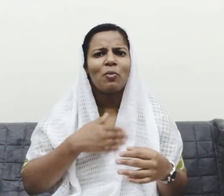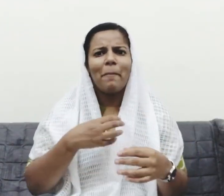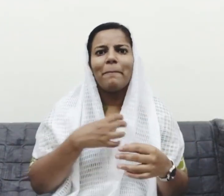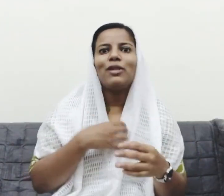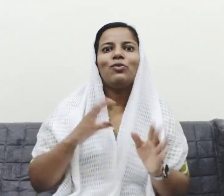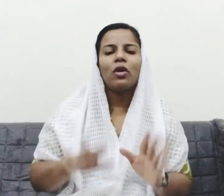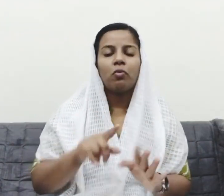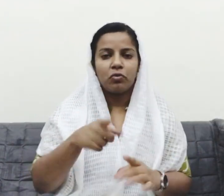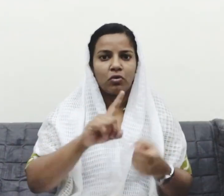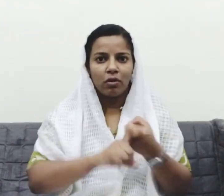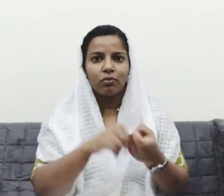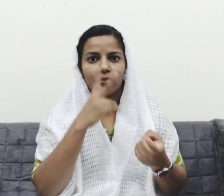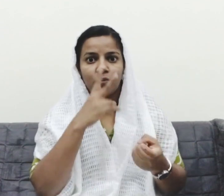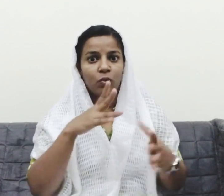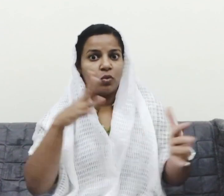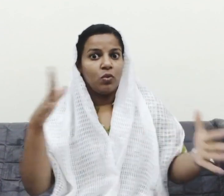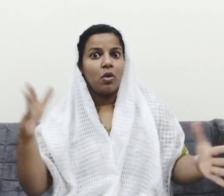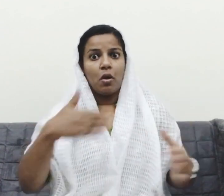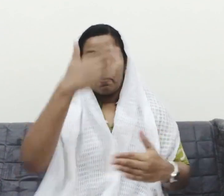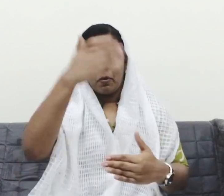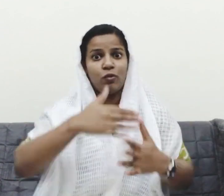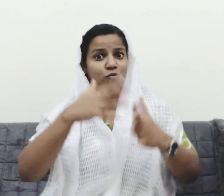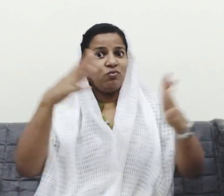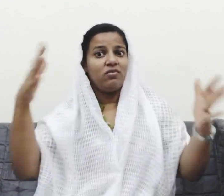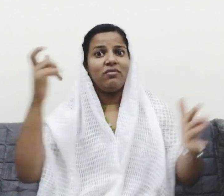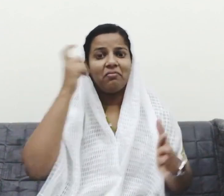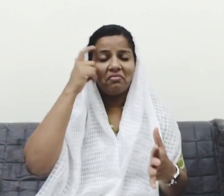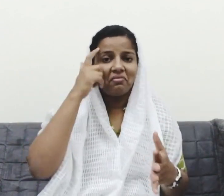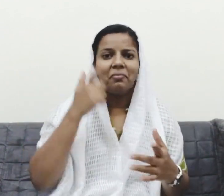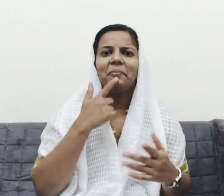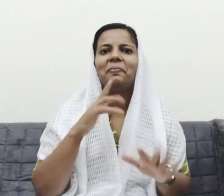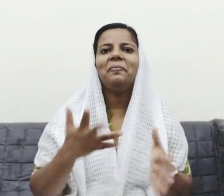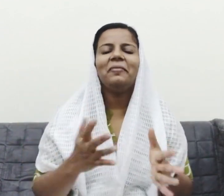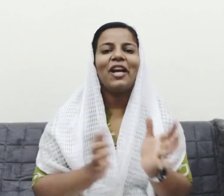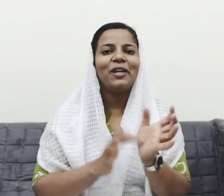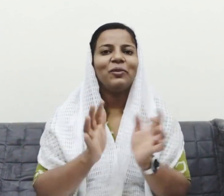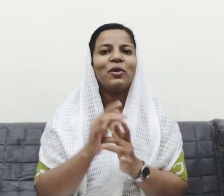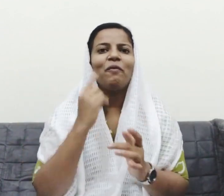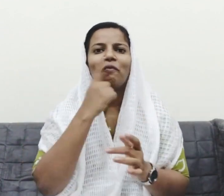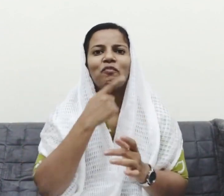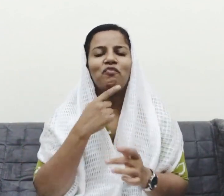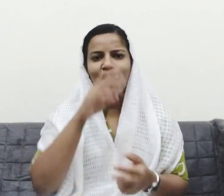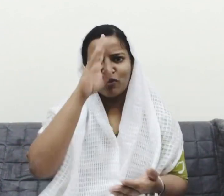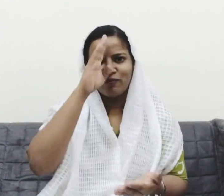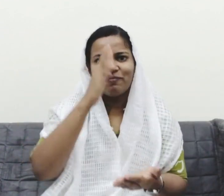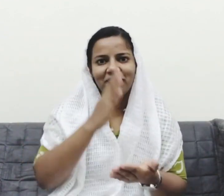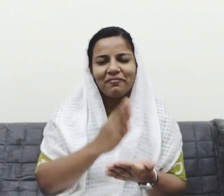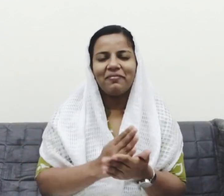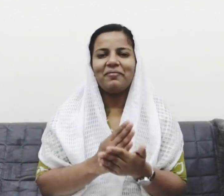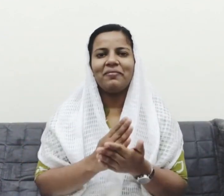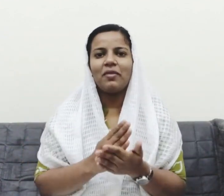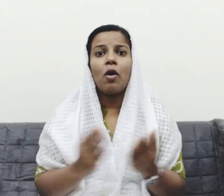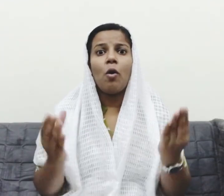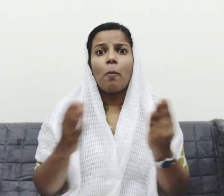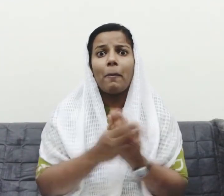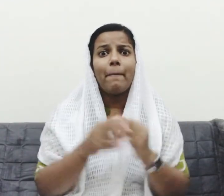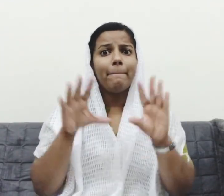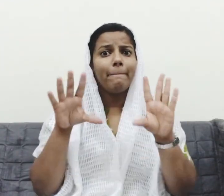അനാക്യ മല്ലന്മാരെയല്ല കണ്ടത്, അവിടുത്തെ മതിലുകളല്ല കണ്ടത്, അവിടെ ദൈവം പറഞ്ഞ വാക്കിനെയാണ് കാലേബ് വിശ്വസിച്ചത്. അവൻ കൂടെ പോയ